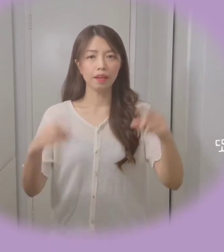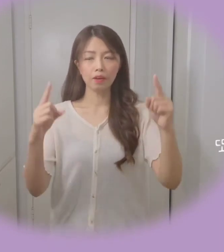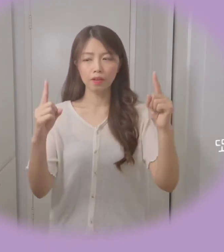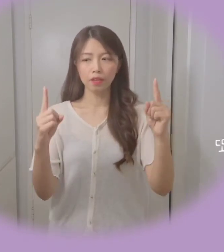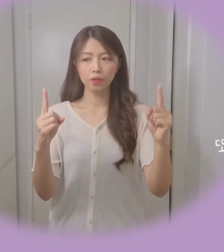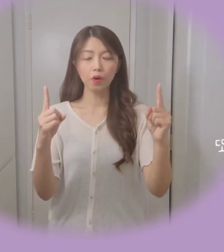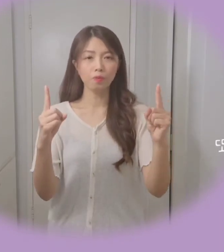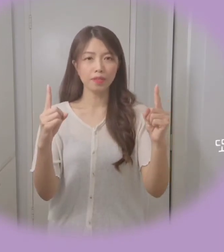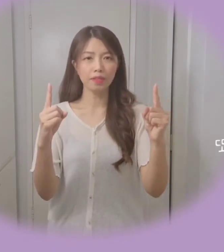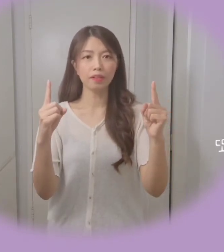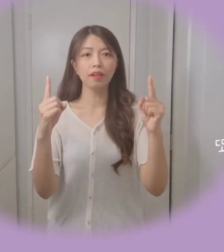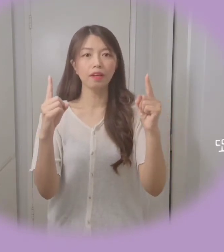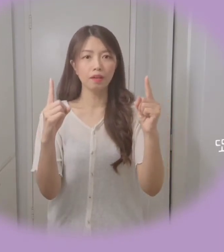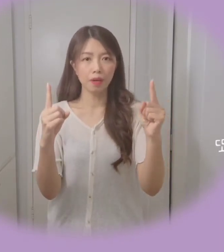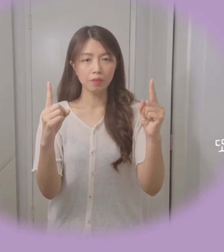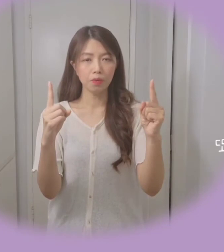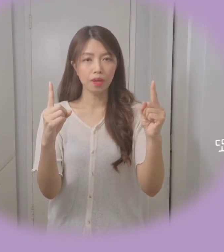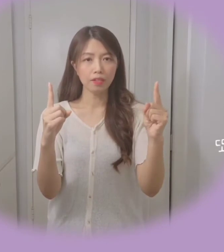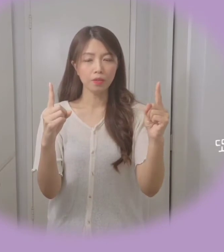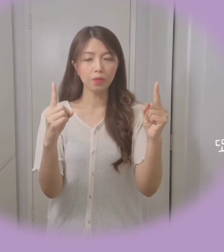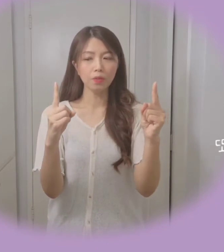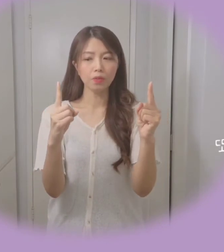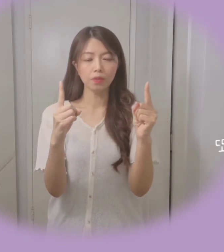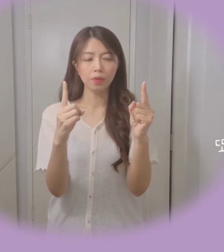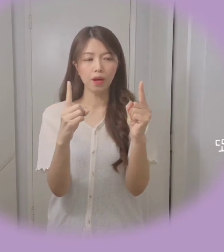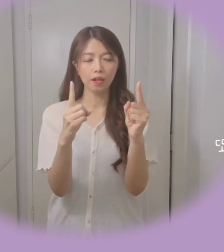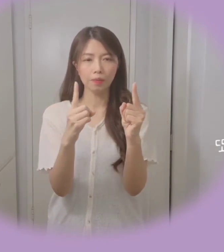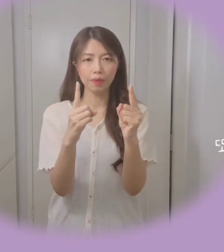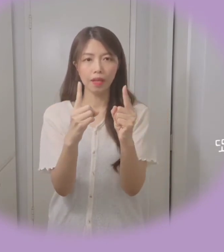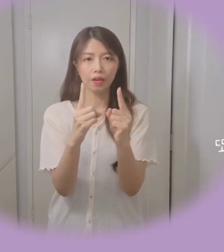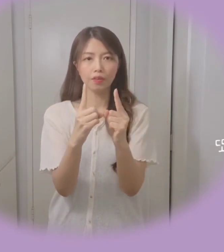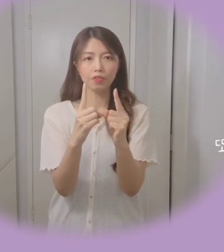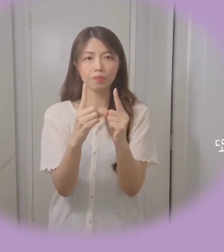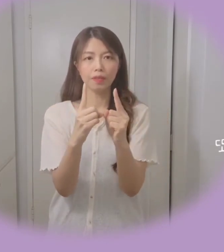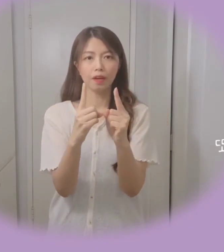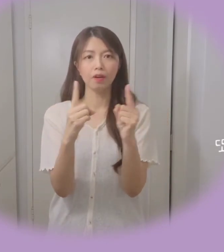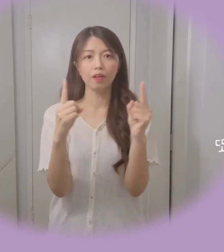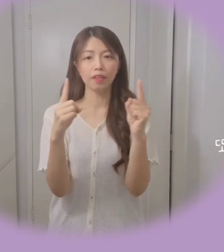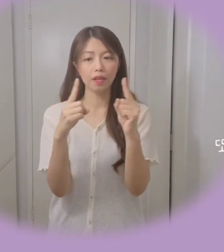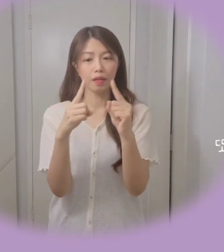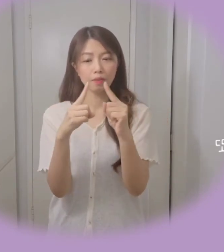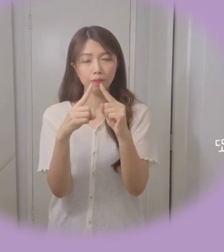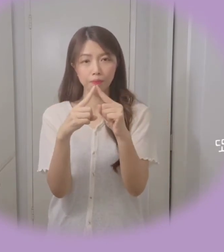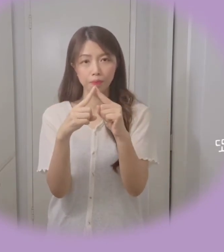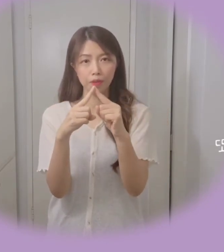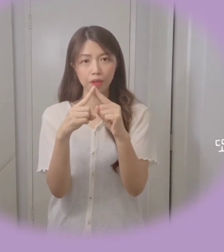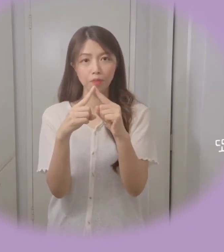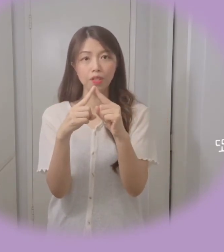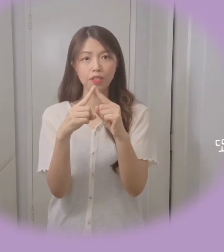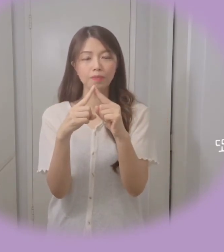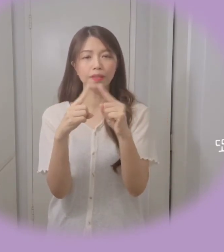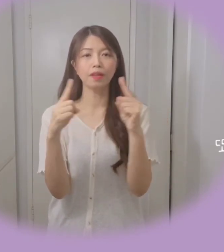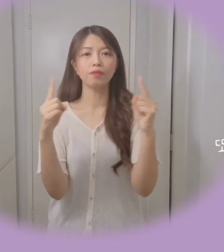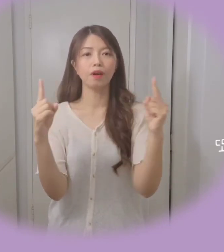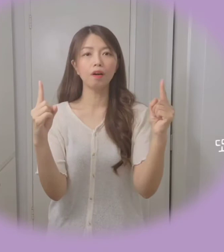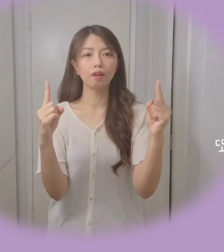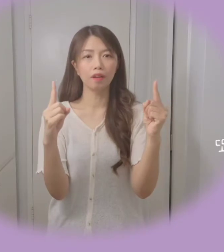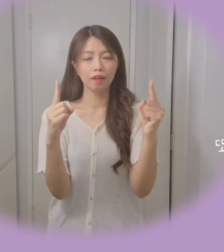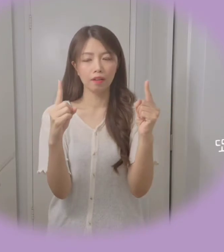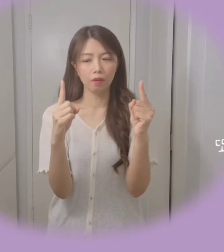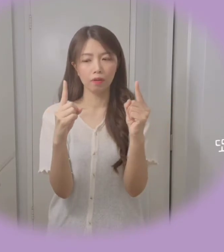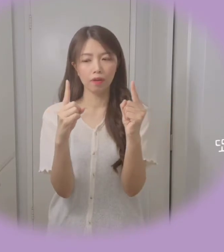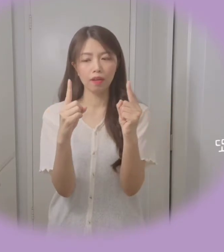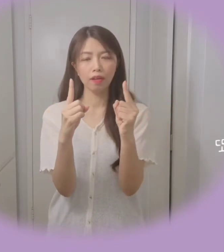하시면 되는데요. 양손 검지를 마주보게 하시고 서로 가깝게 다가와 주시면 돼요. 이때 이렇게 부딪히시면 안